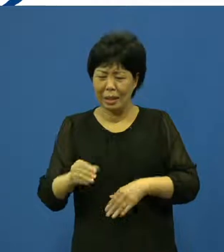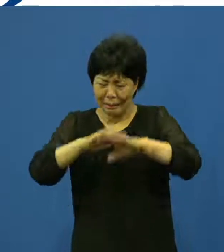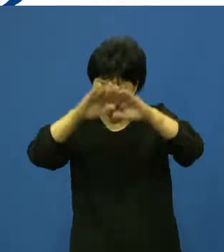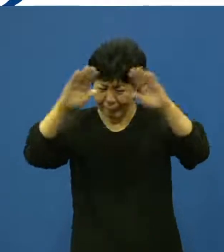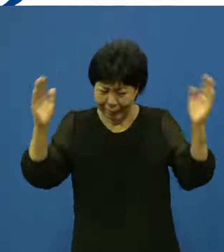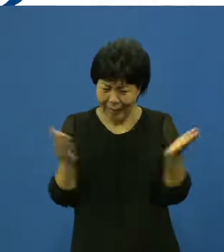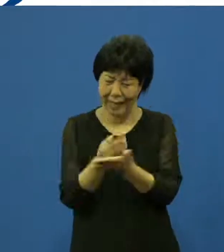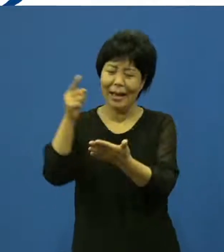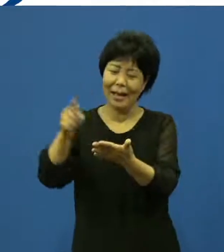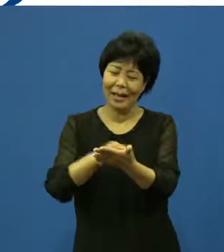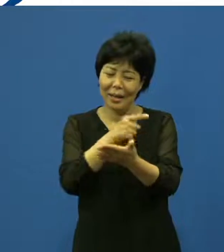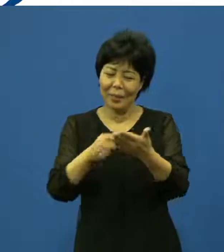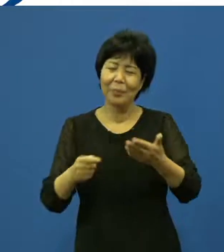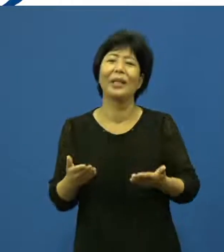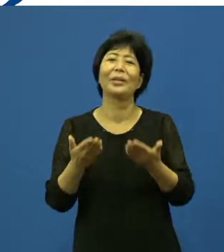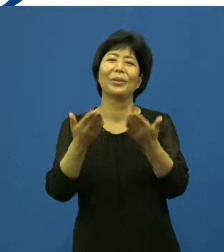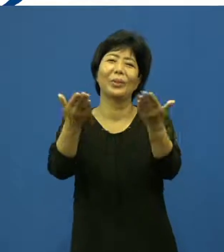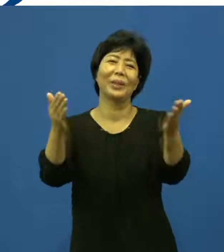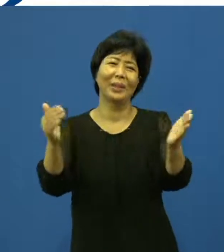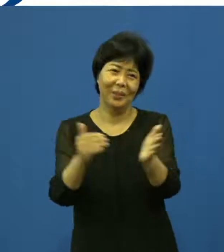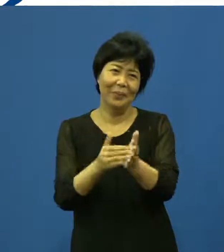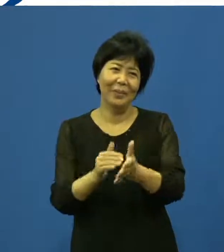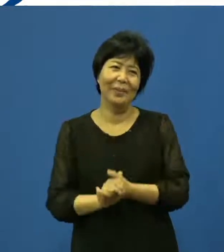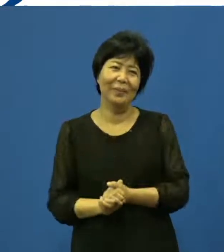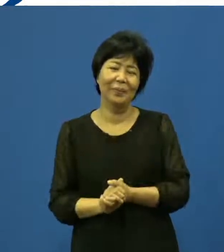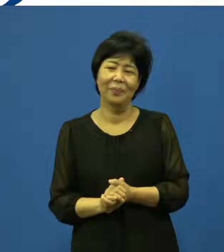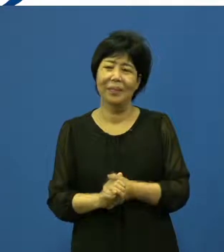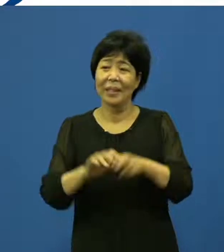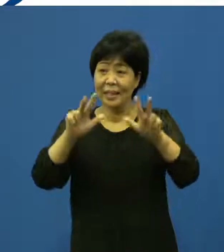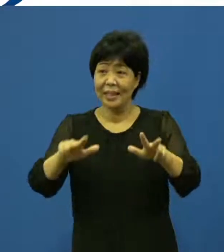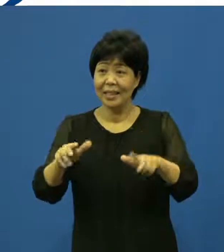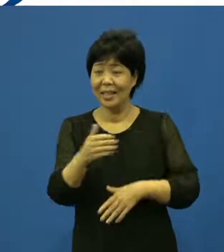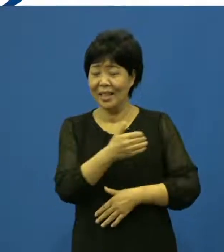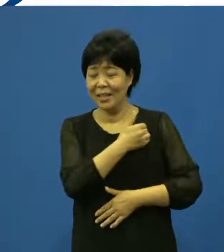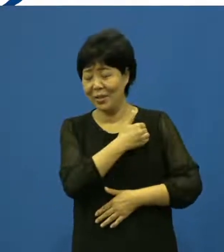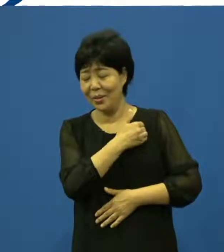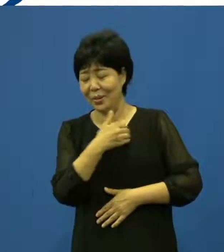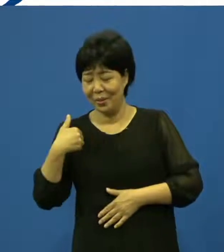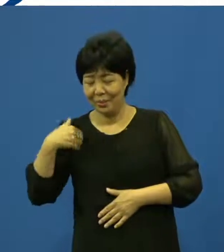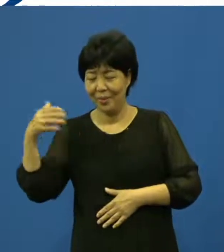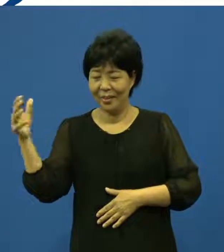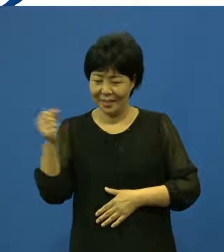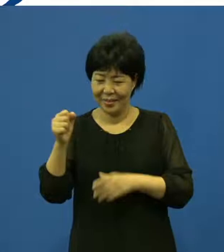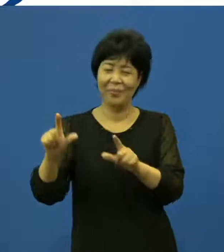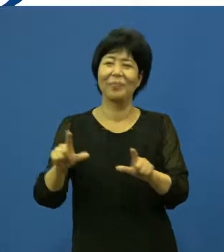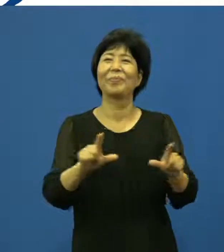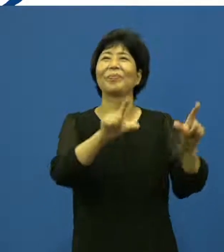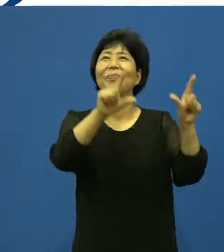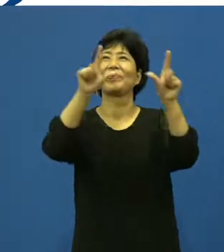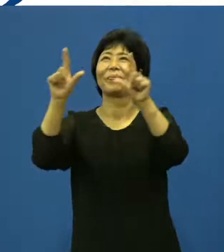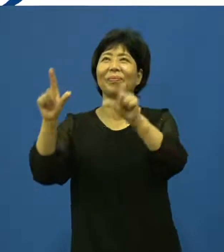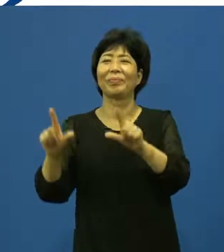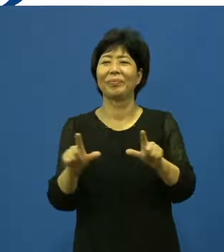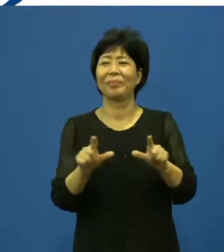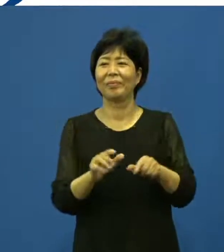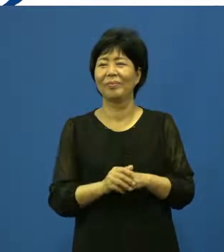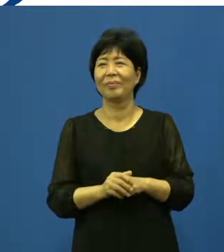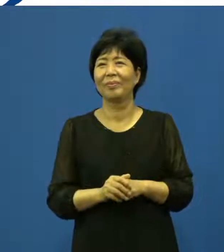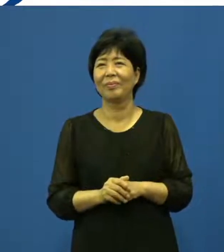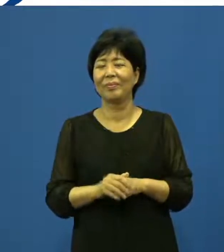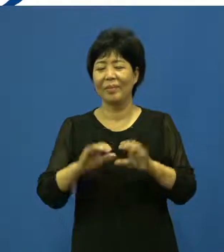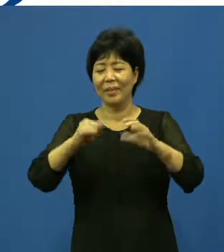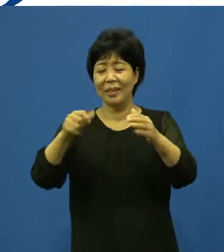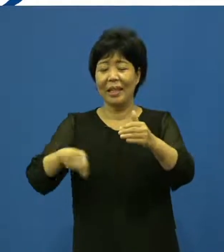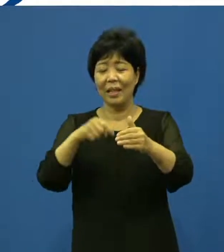사람을 행할 때 우리는 그 은혜 입은 자로서 좀 더 여유로움을 가지고 있어요. 이 팍팍한 세상 가운데